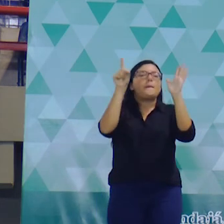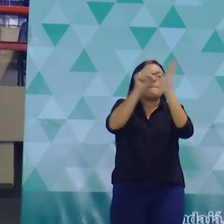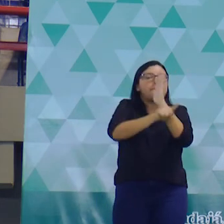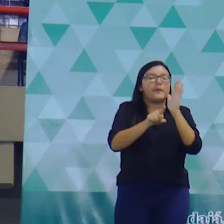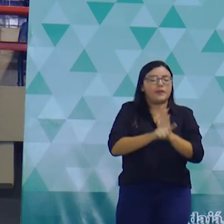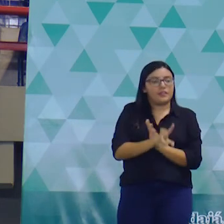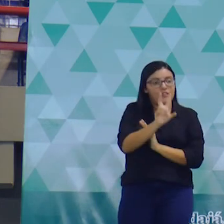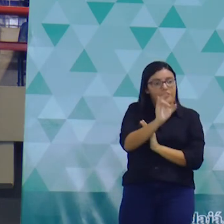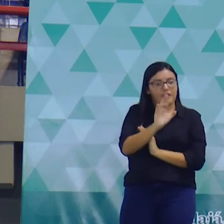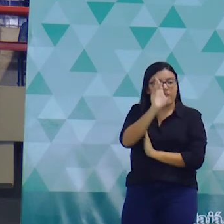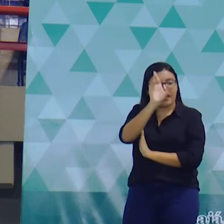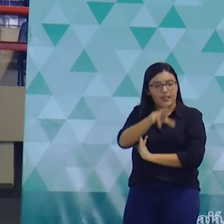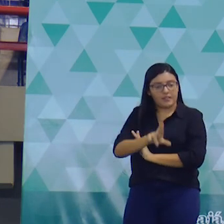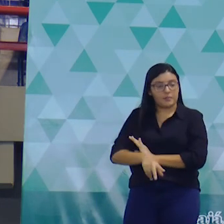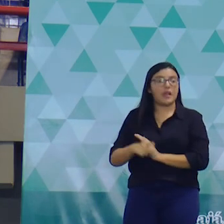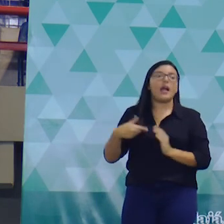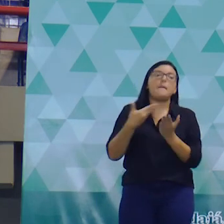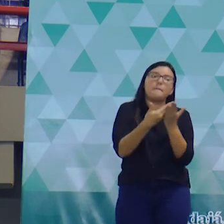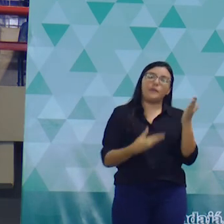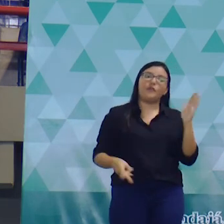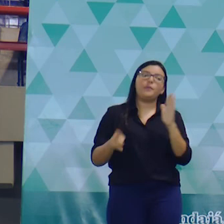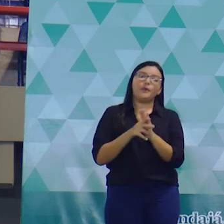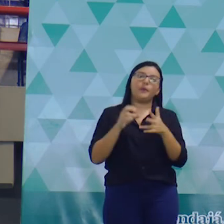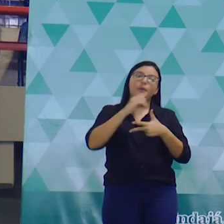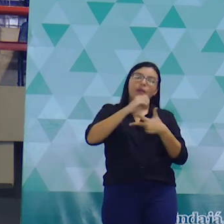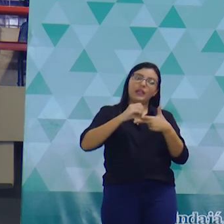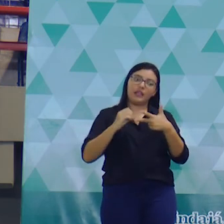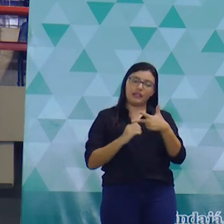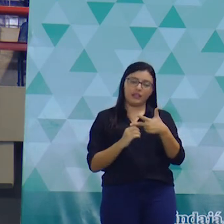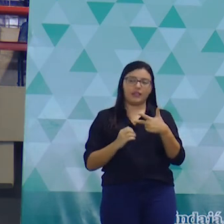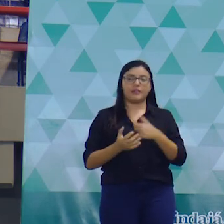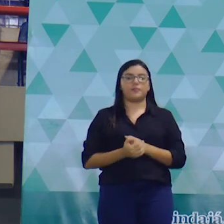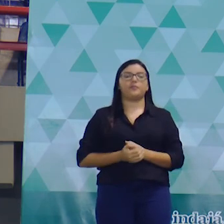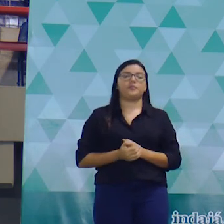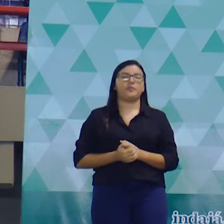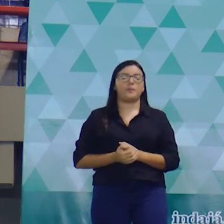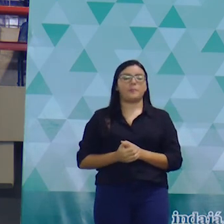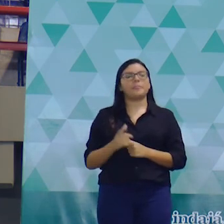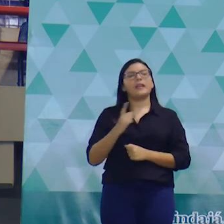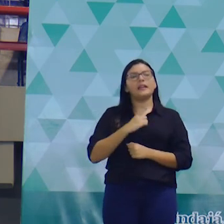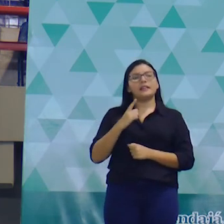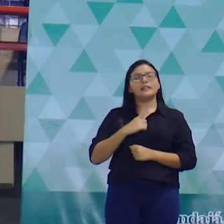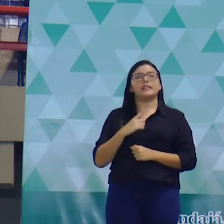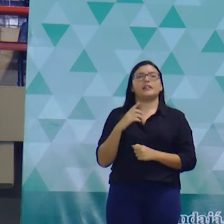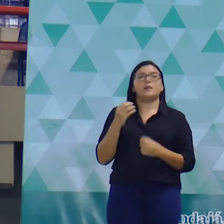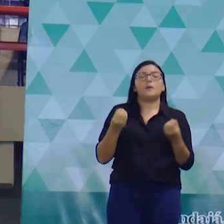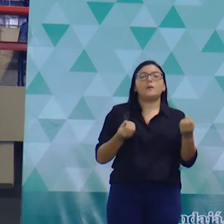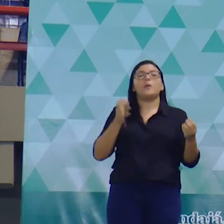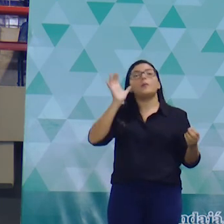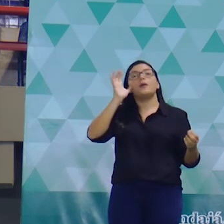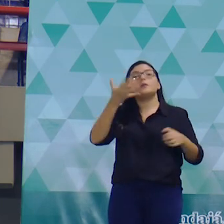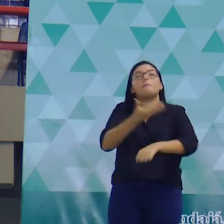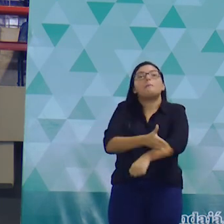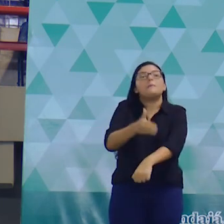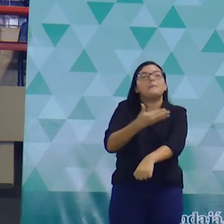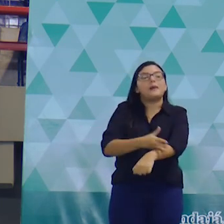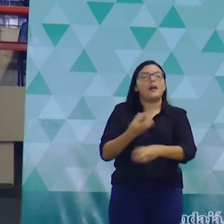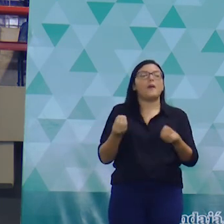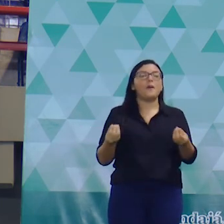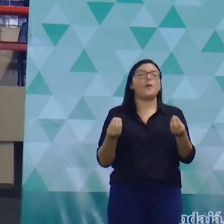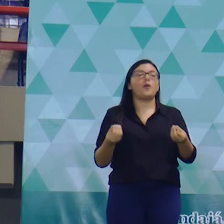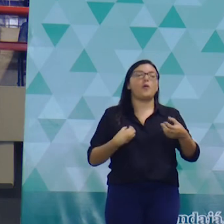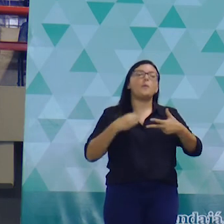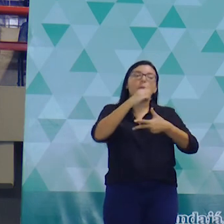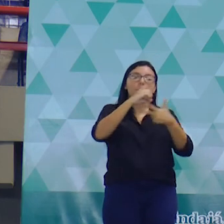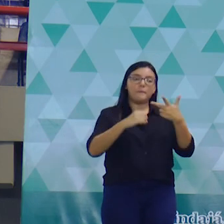hoje são de provas do Enem. Então a gente vai ter aqui a chance de ver na prática o que é realmente